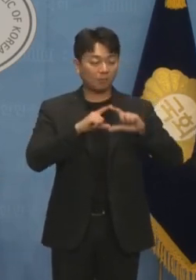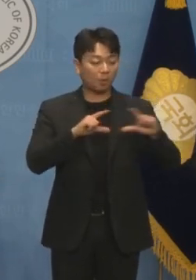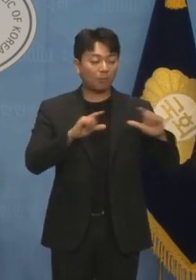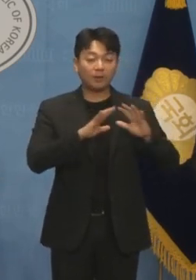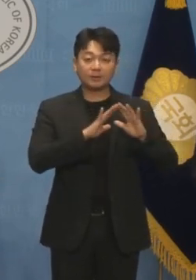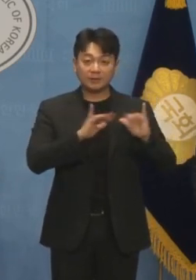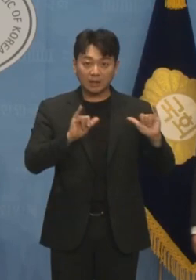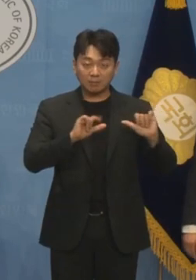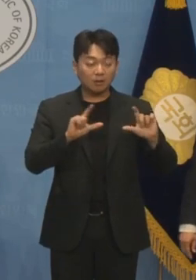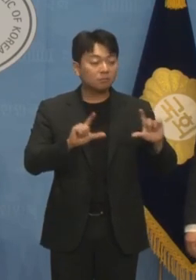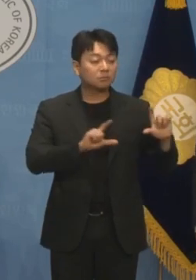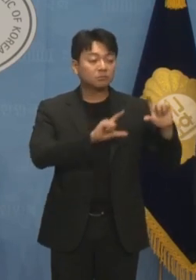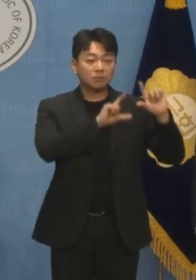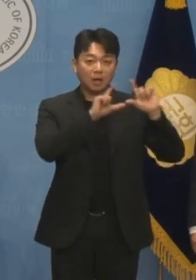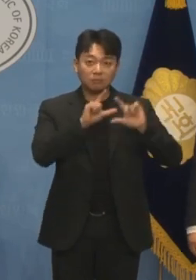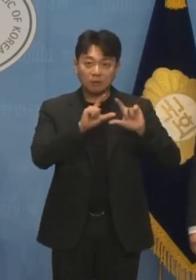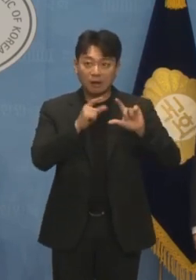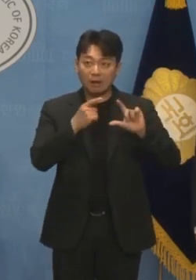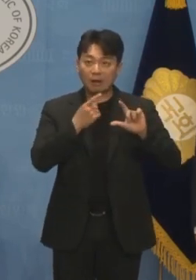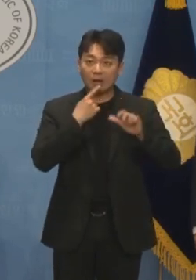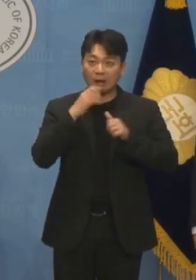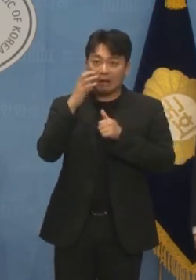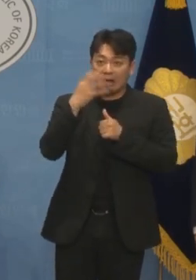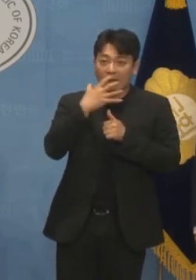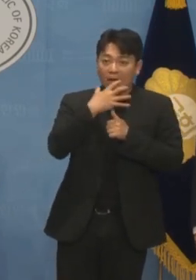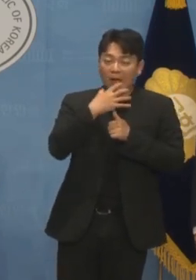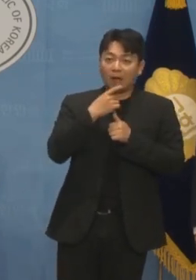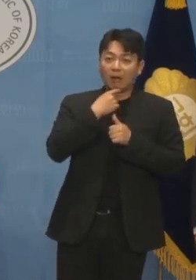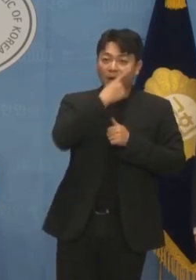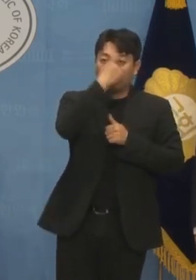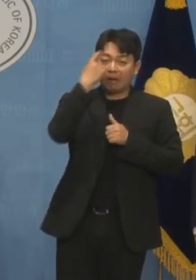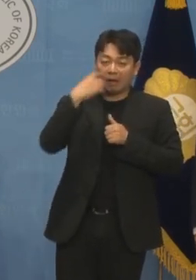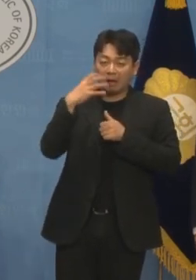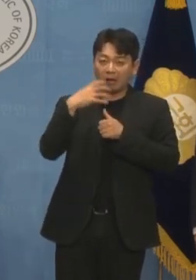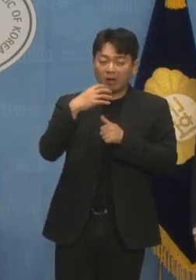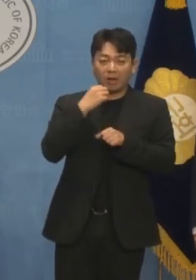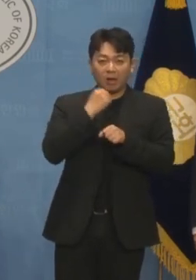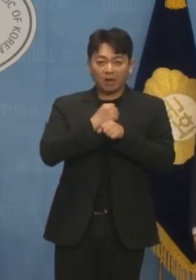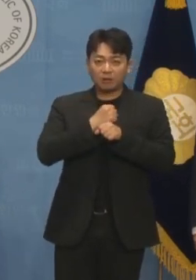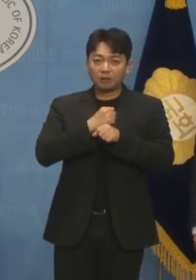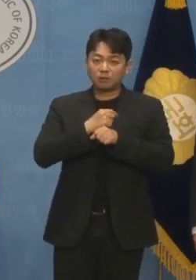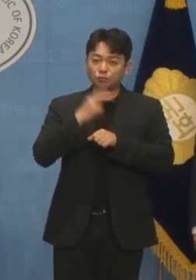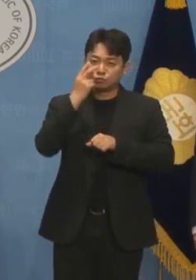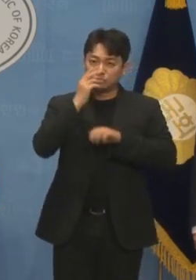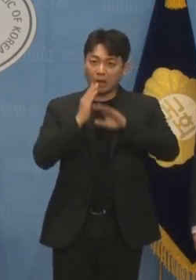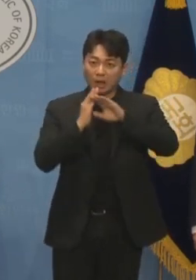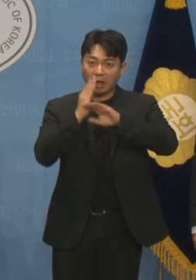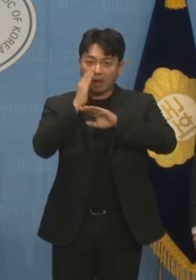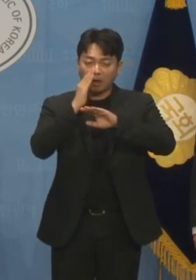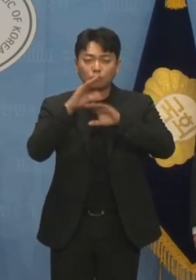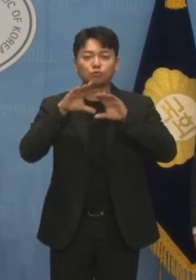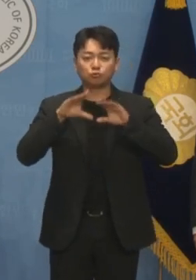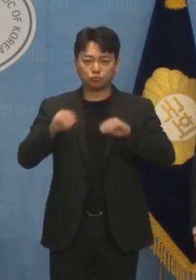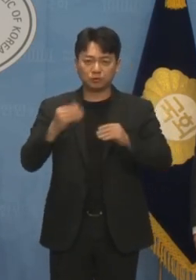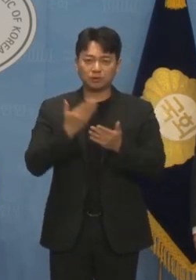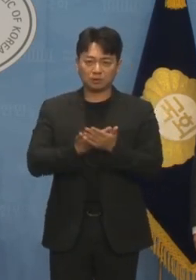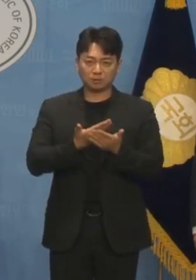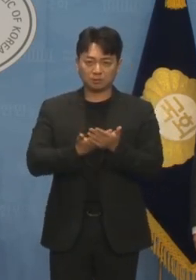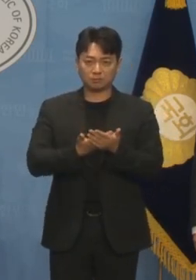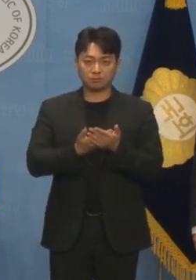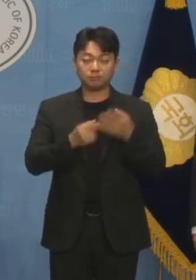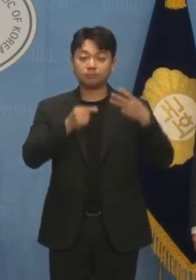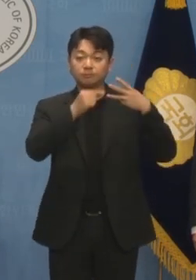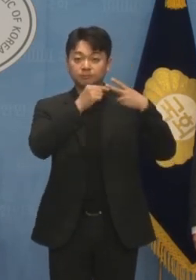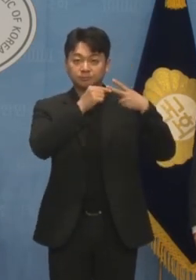위협하고 성실한 공직자의 일상까지 방해하는 과잉 포합 수사를 즉각 중단하라